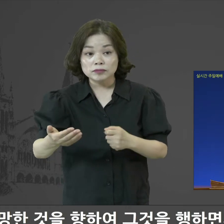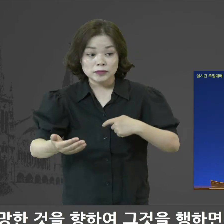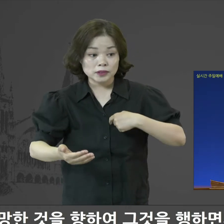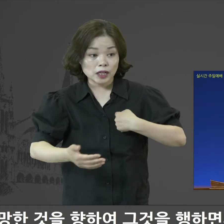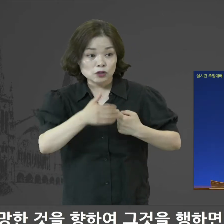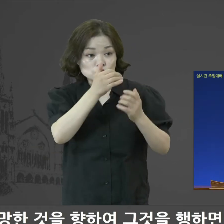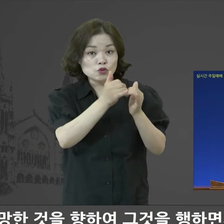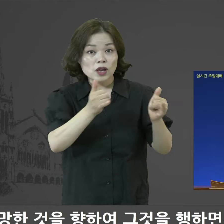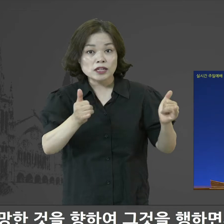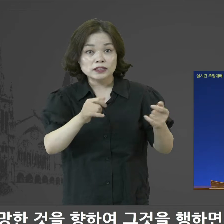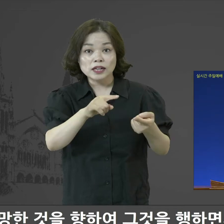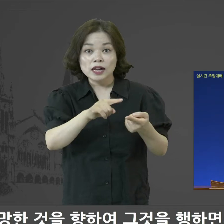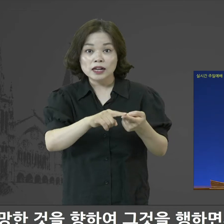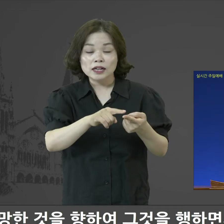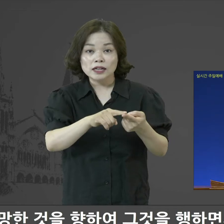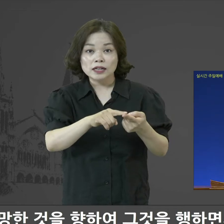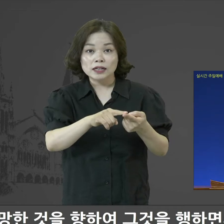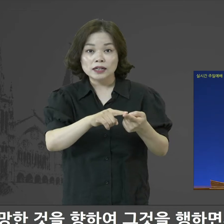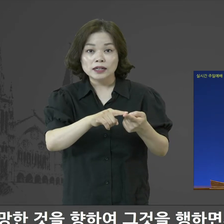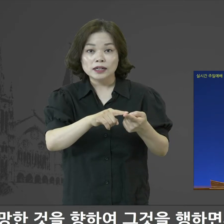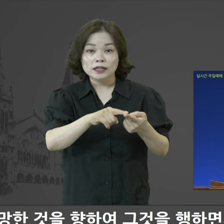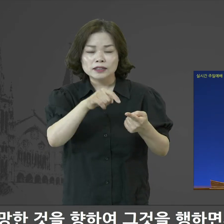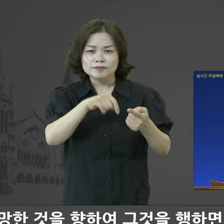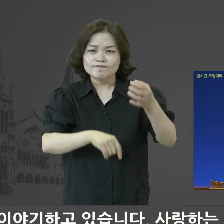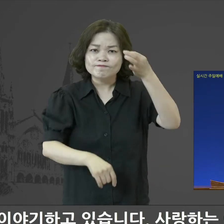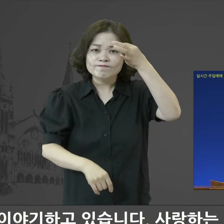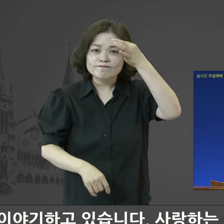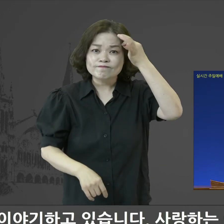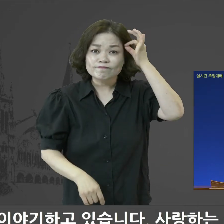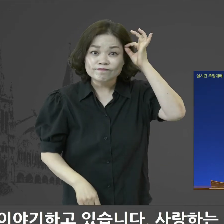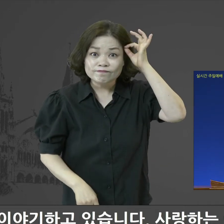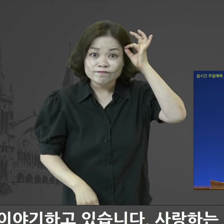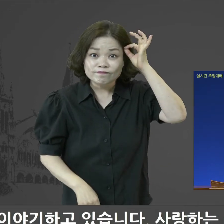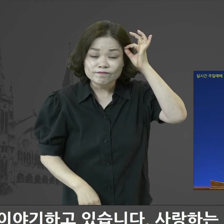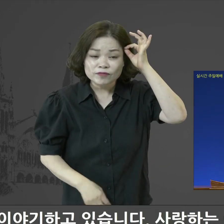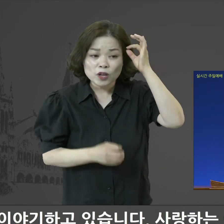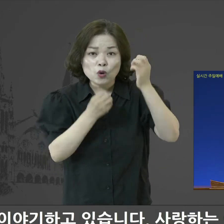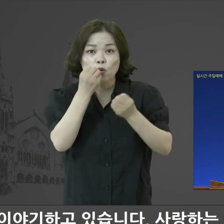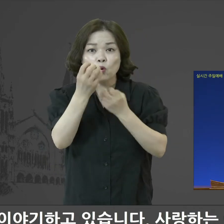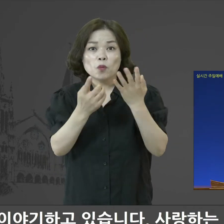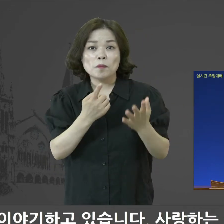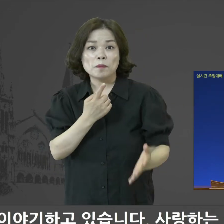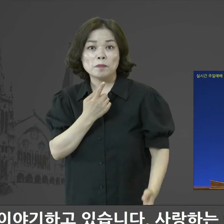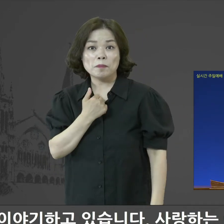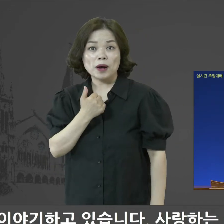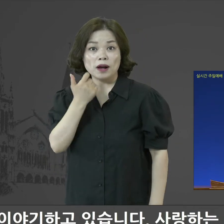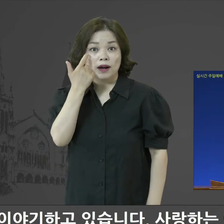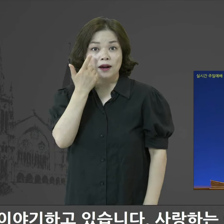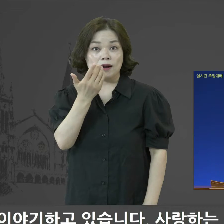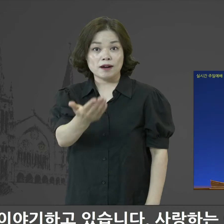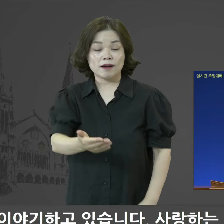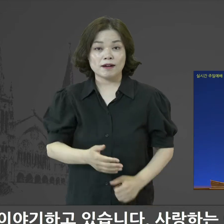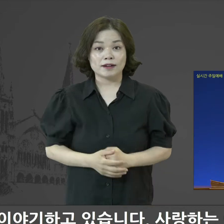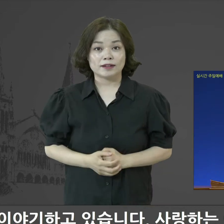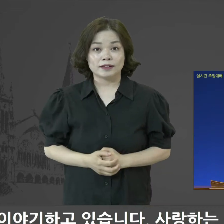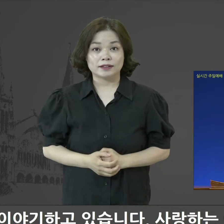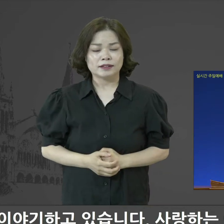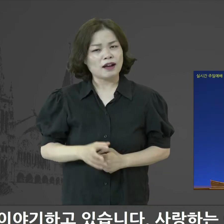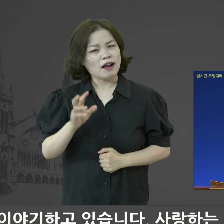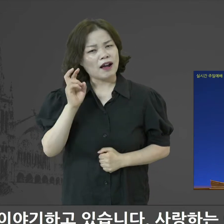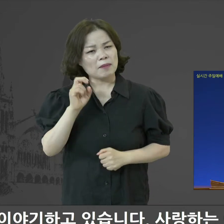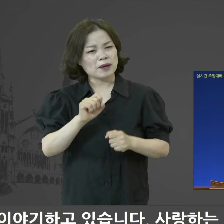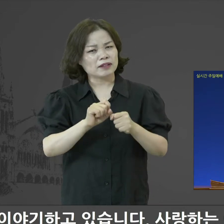자신이 죄인이라는 것을 깊게 깨닫고 그것을 고백하신 적이 있으신가요?